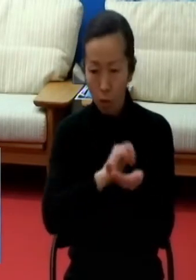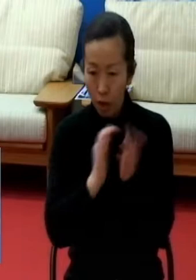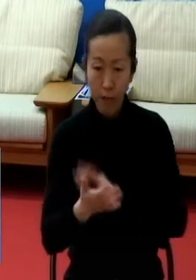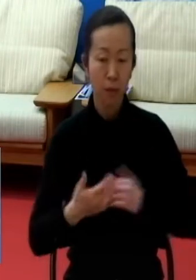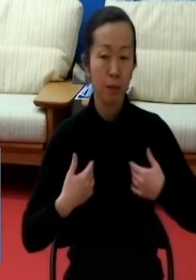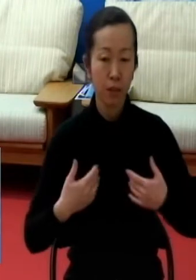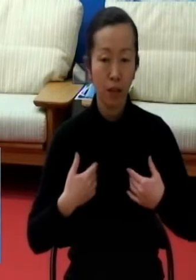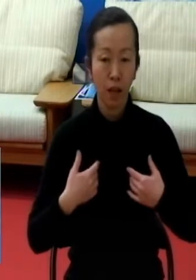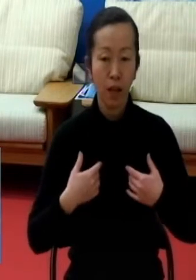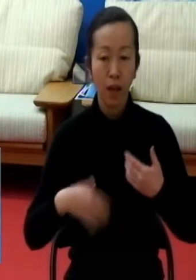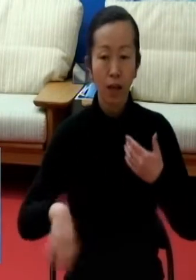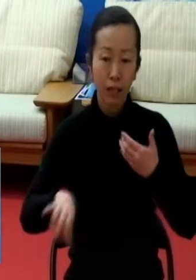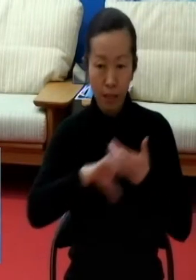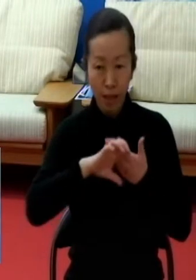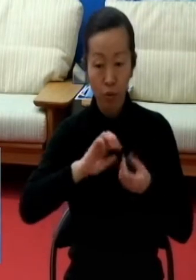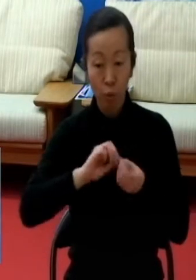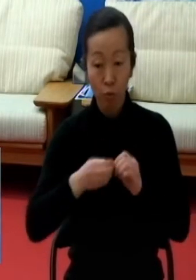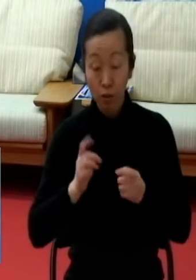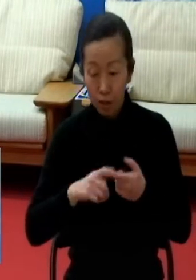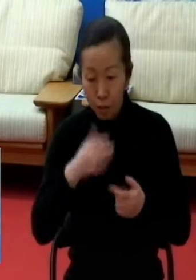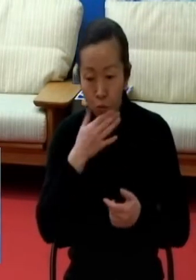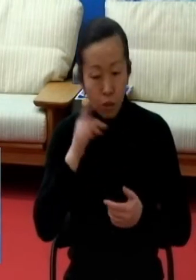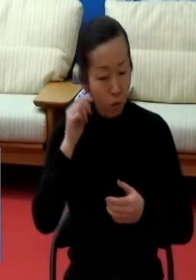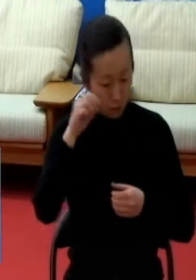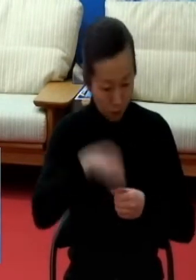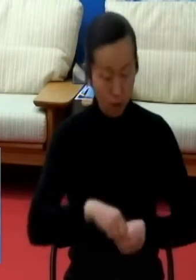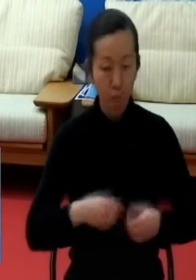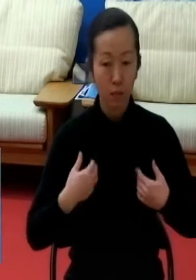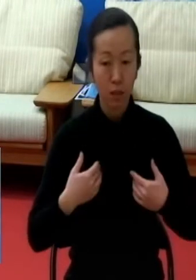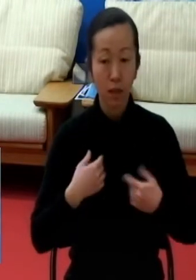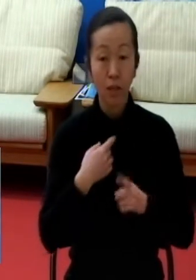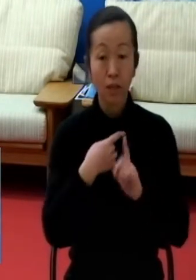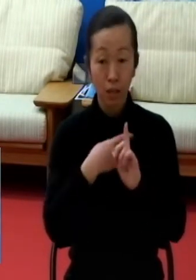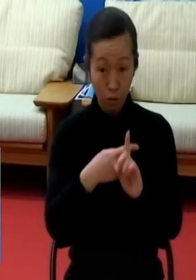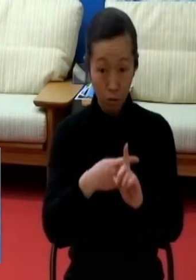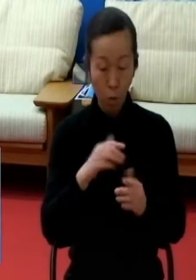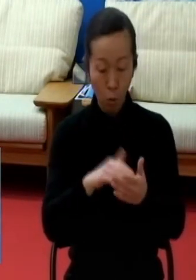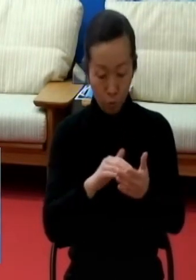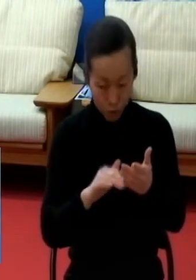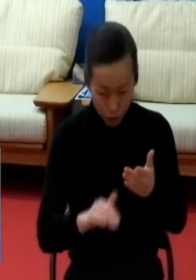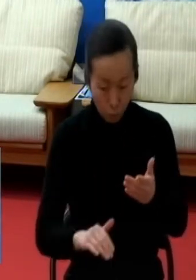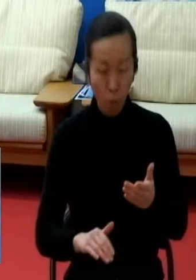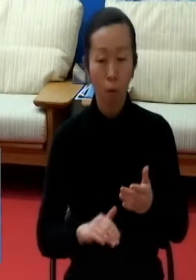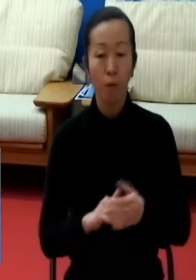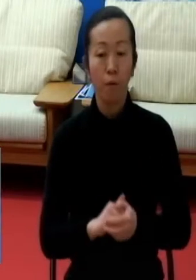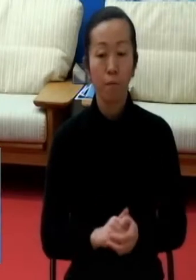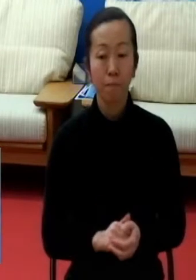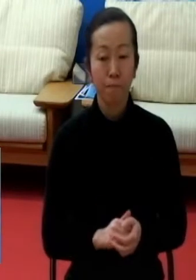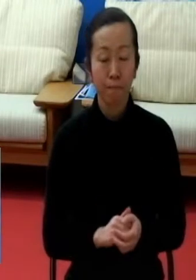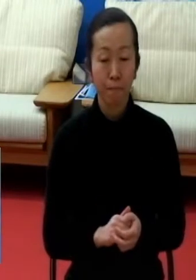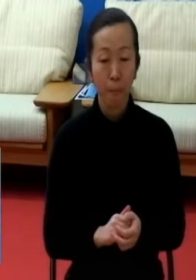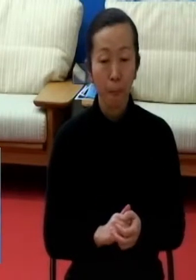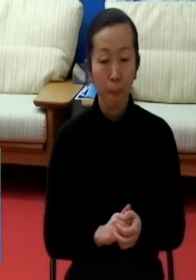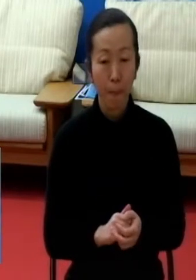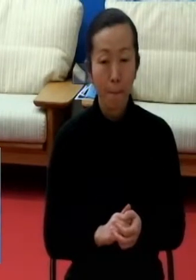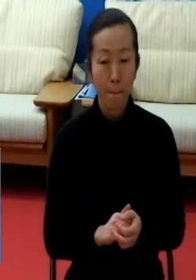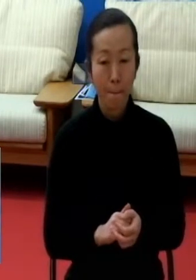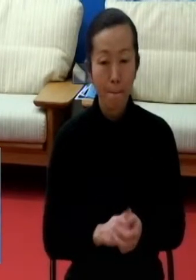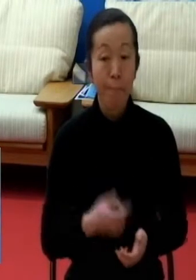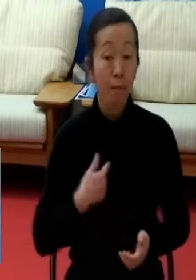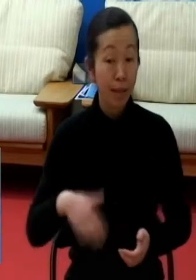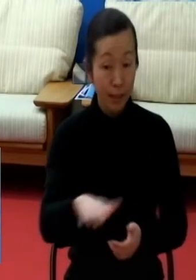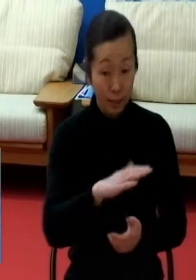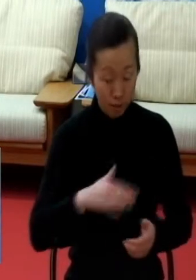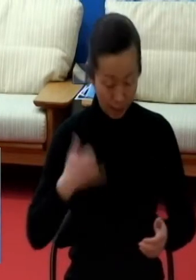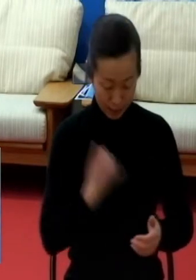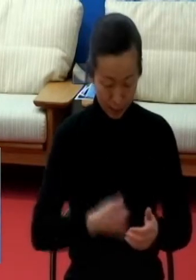원색적인 복음, 原色的な福音、 이 그리스도의 비밀을 このキリストの奥義を 우리 내 인생에 한번 듣고 체험해야 된다. 私